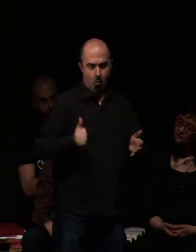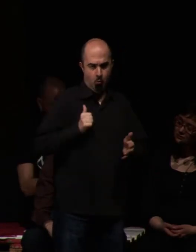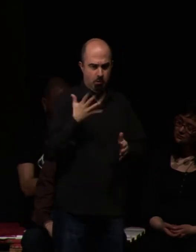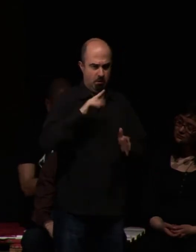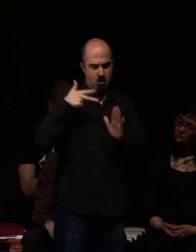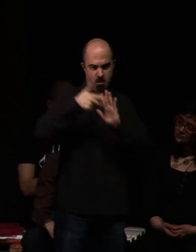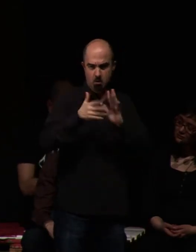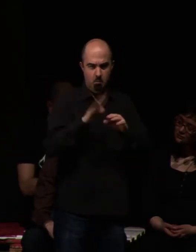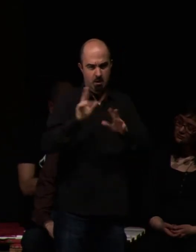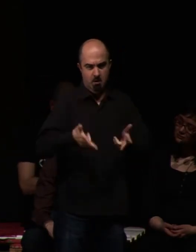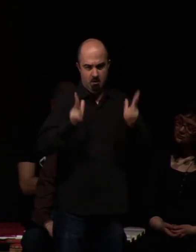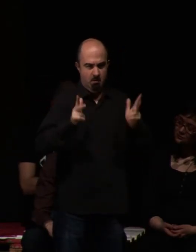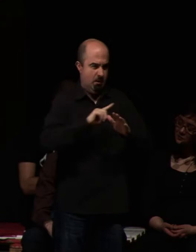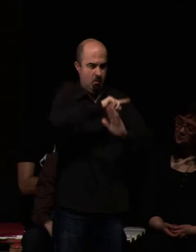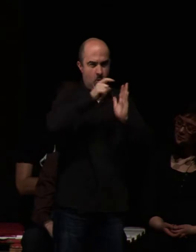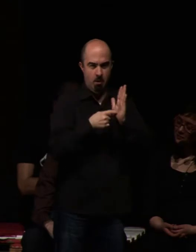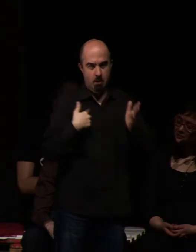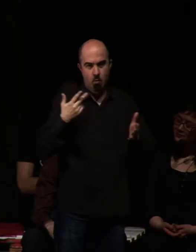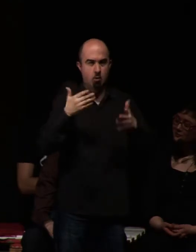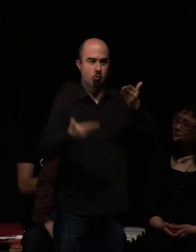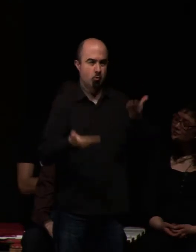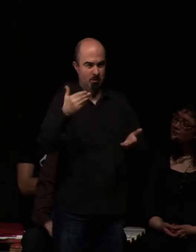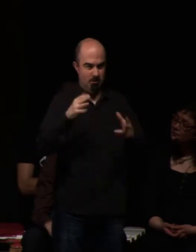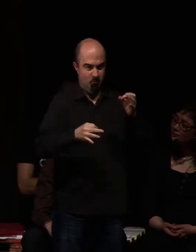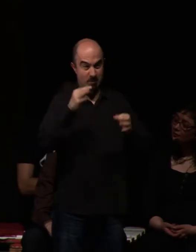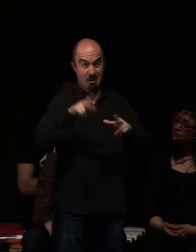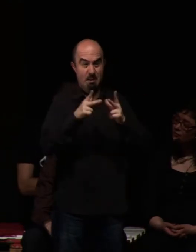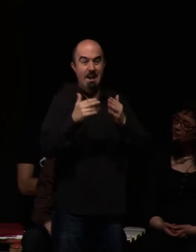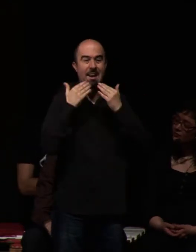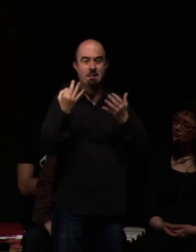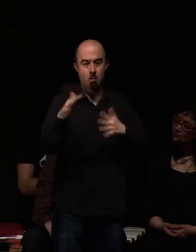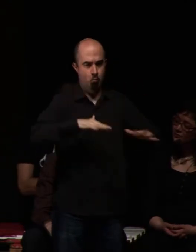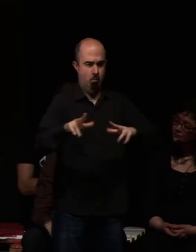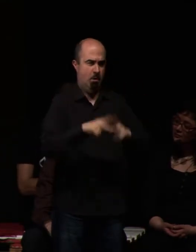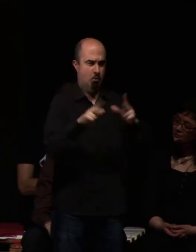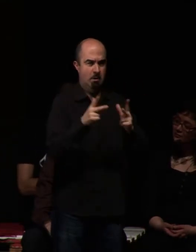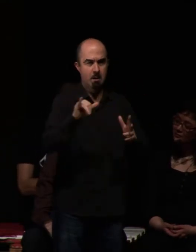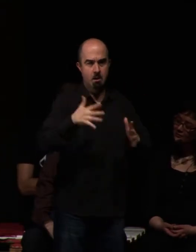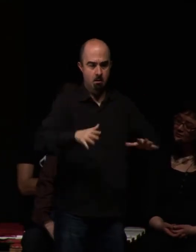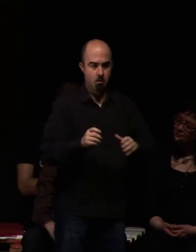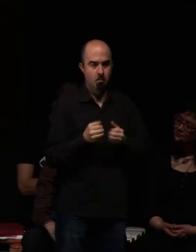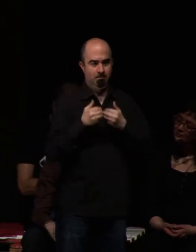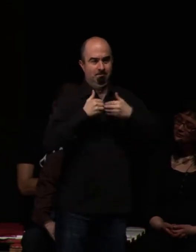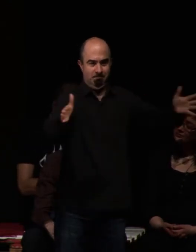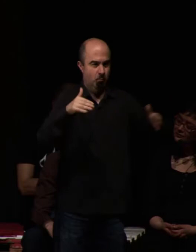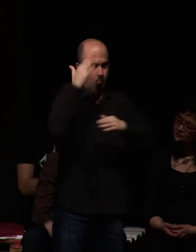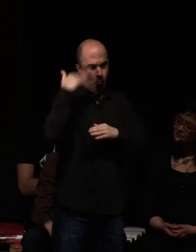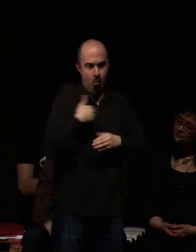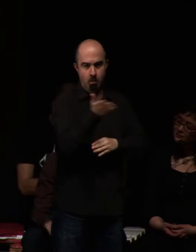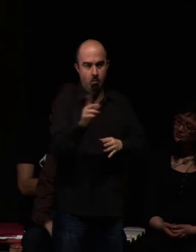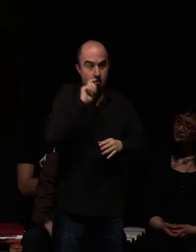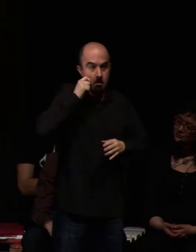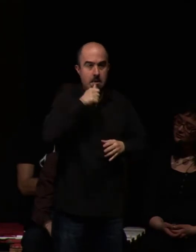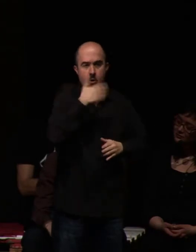històrica cap a la plena llibertat política i la justícia social és gràcies a la mobilització social i a l'activació popular i a l'anonimat de